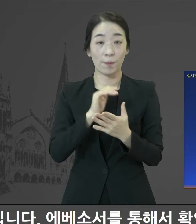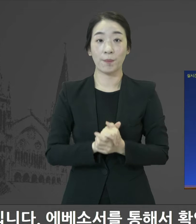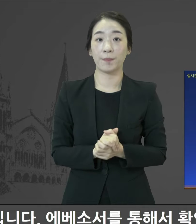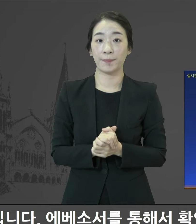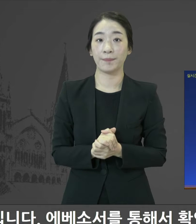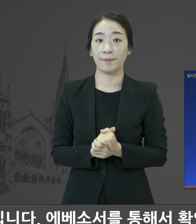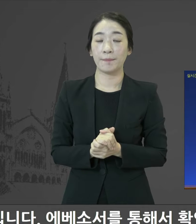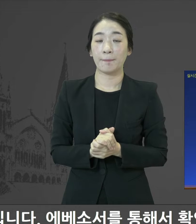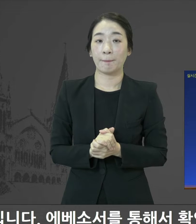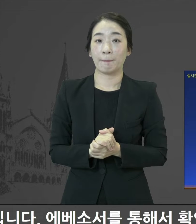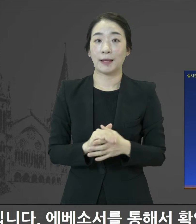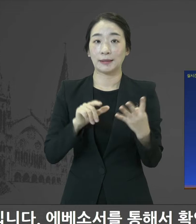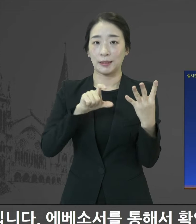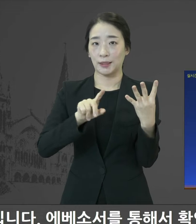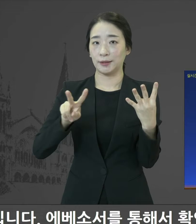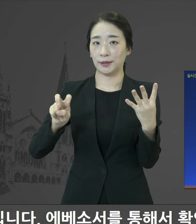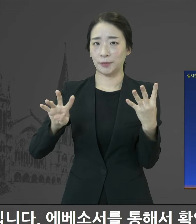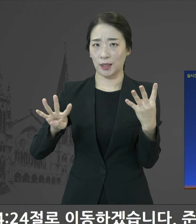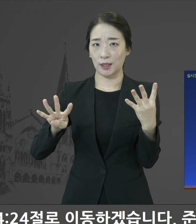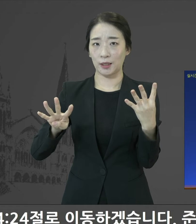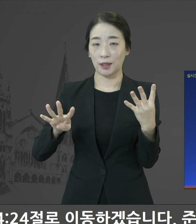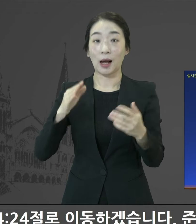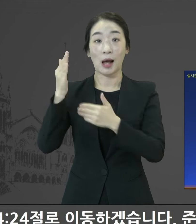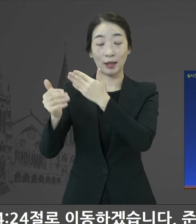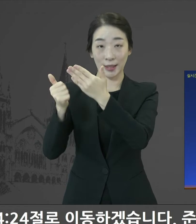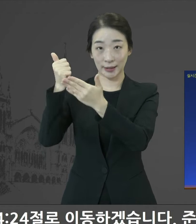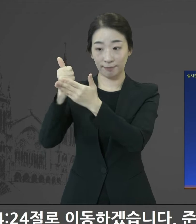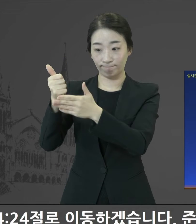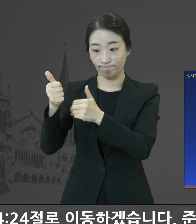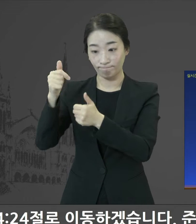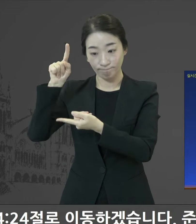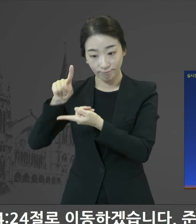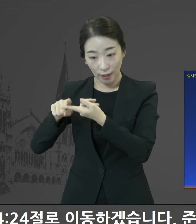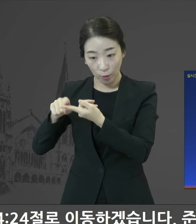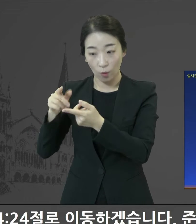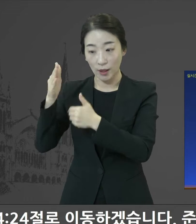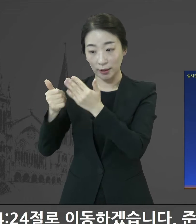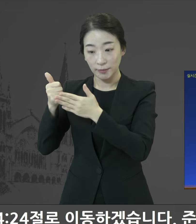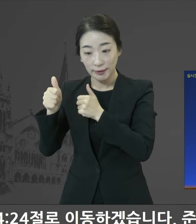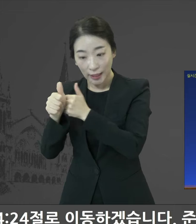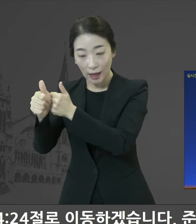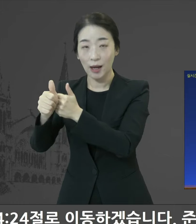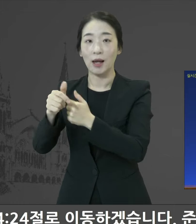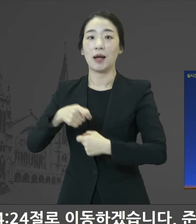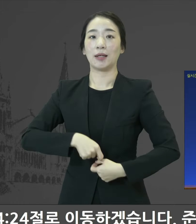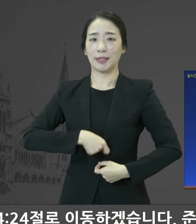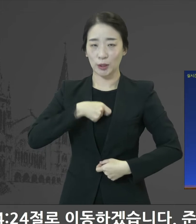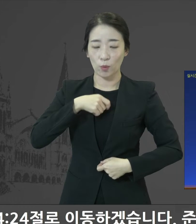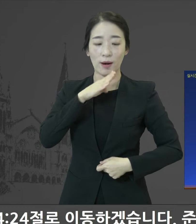읽으려 합니다. 읽으십시다. 하나님을 따라 의와 진리의